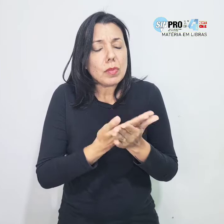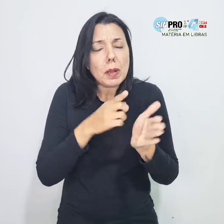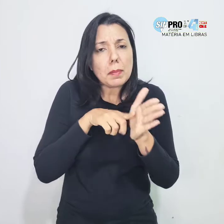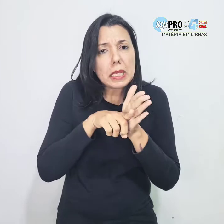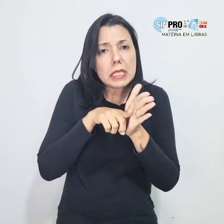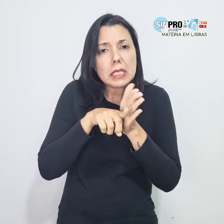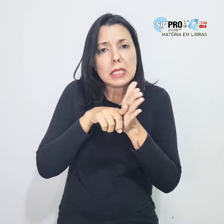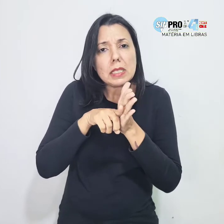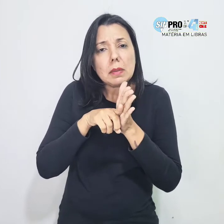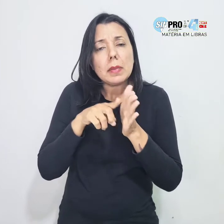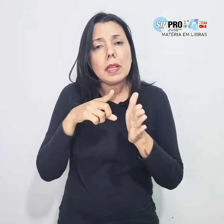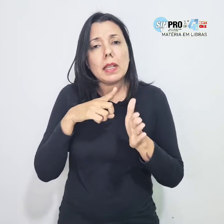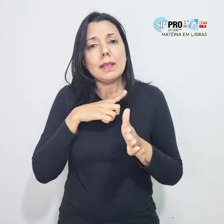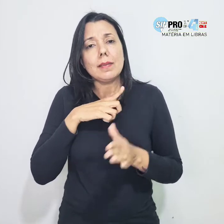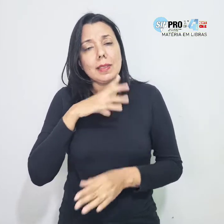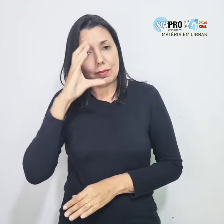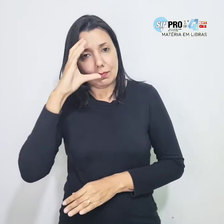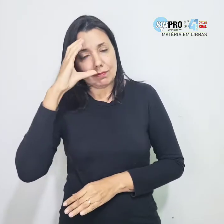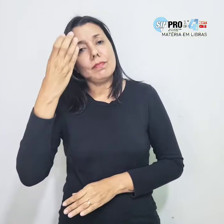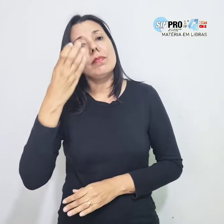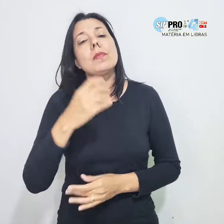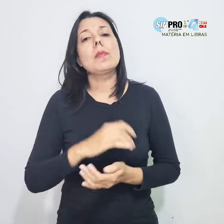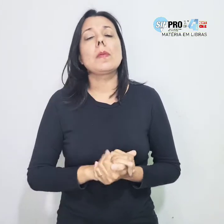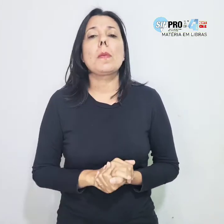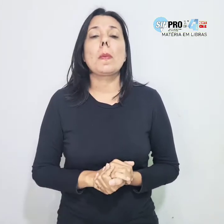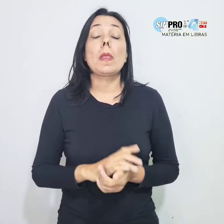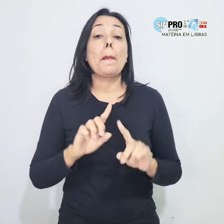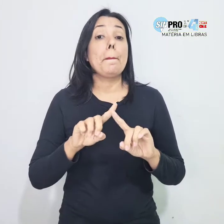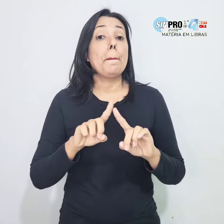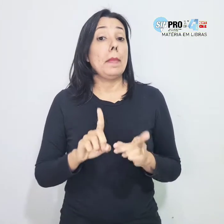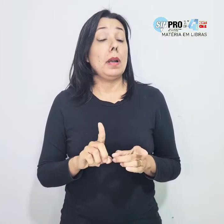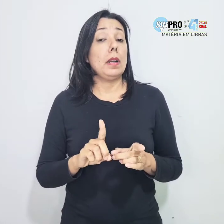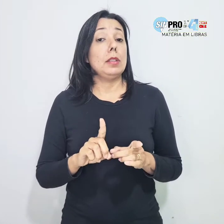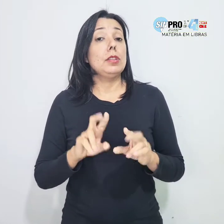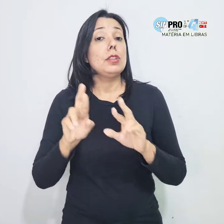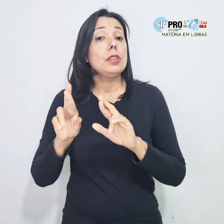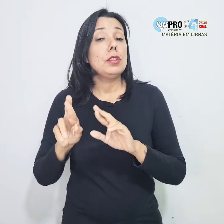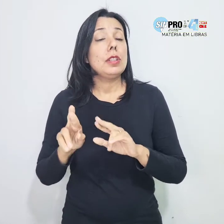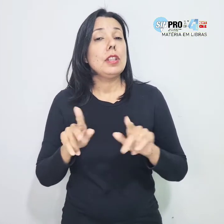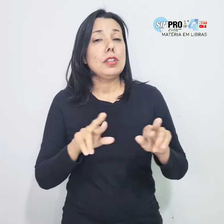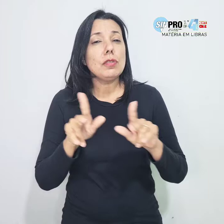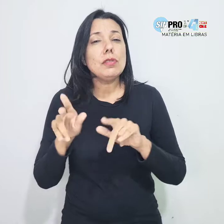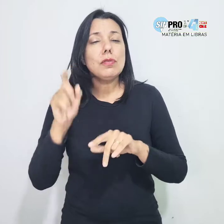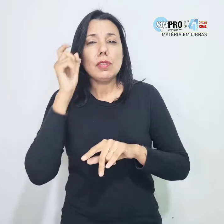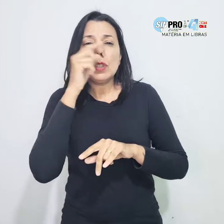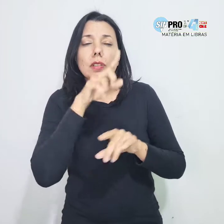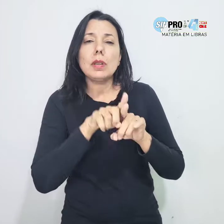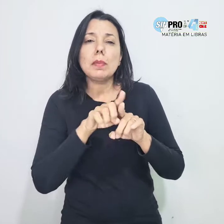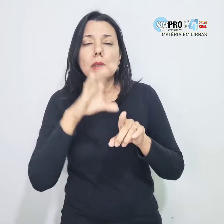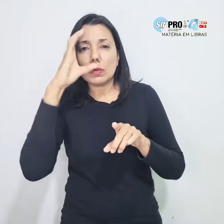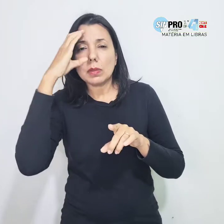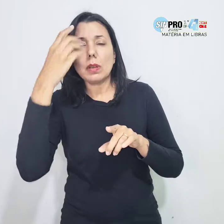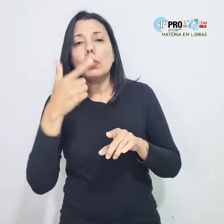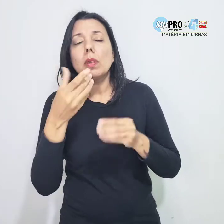pesquisa para tomar suas decisões. Mas a questão é de difícil solução e não existe um consenso sobre